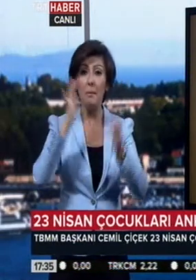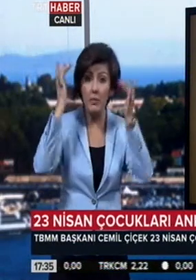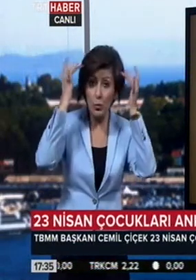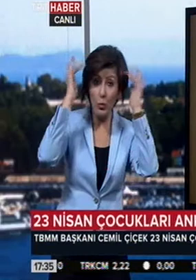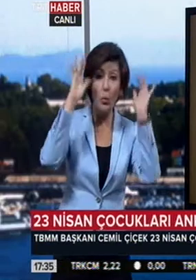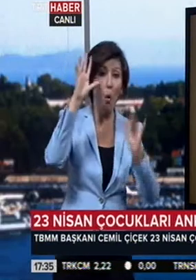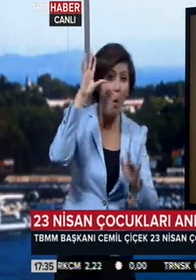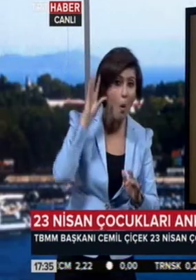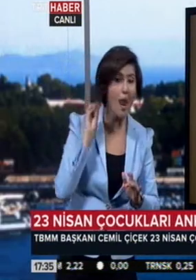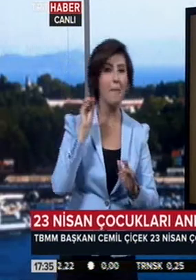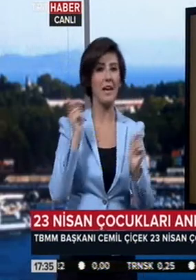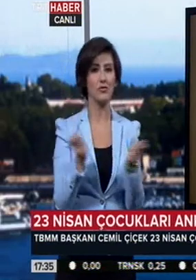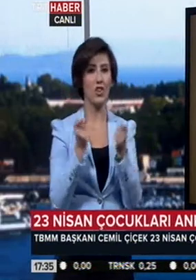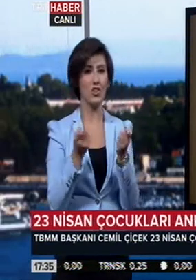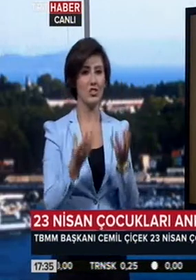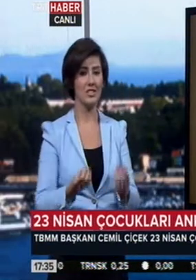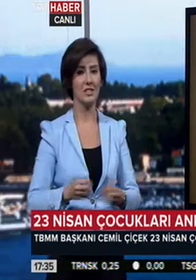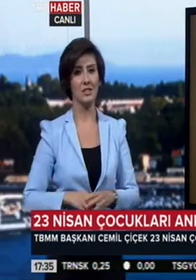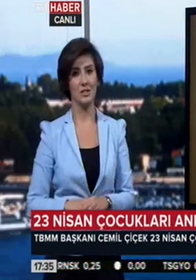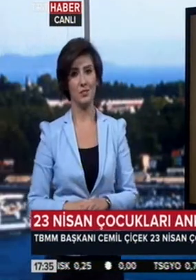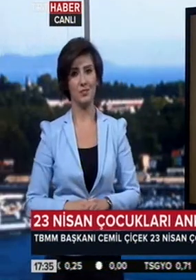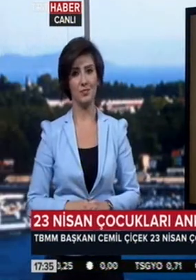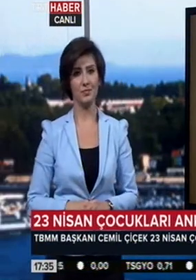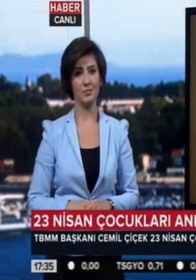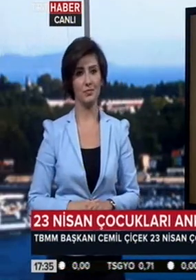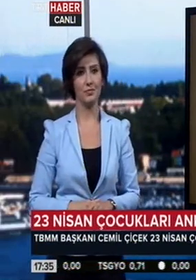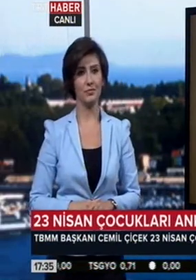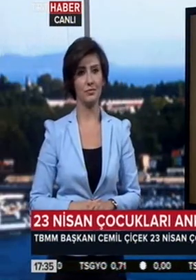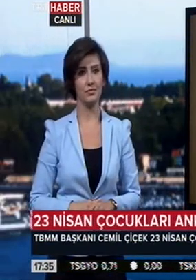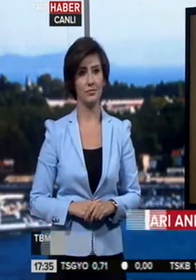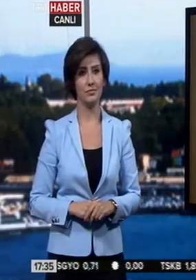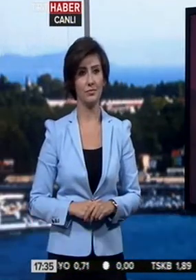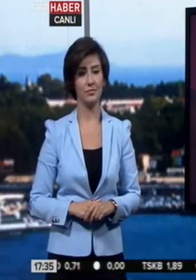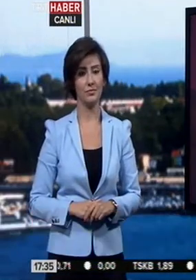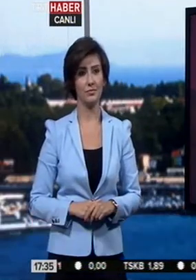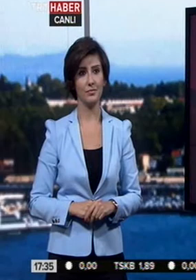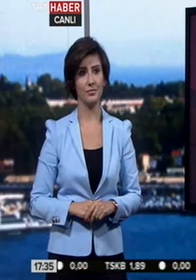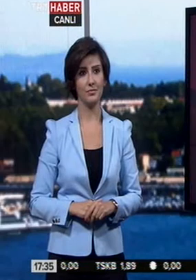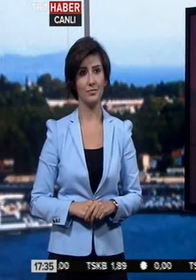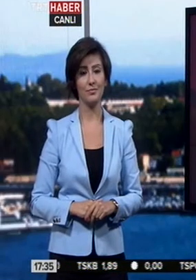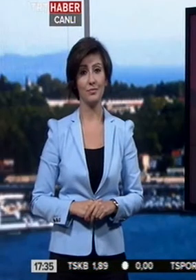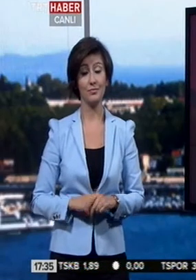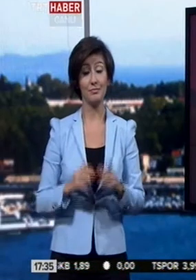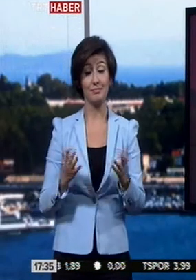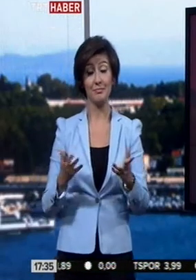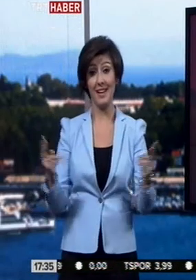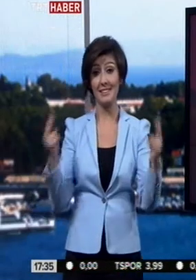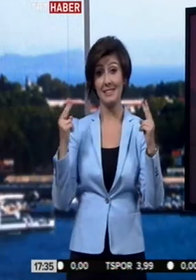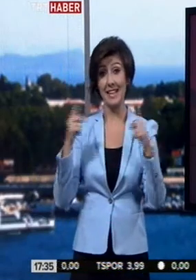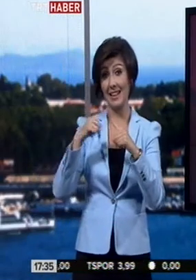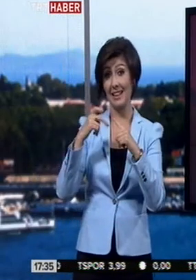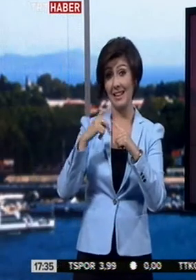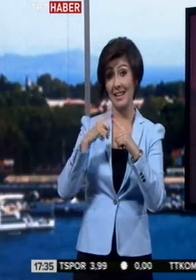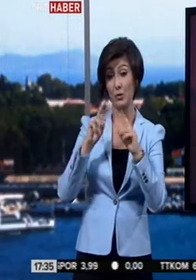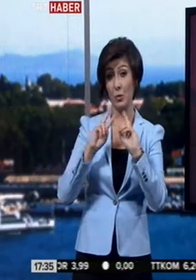kültürü öğrenmeye çalışır. They try to understand the language they do not know and they try to... Evet sevgili